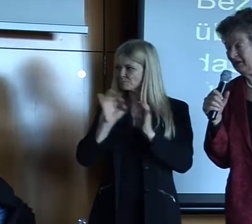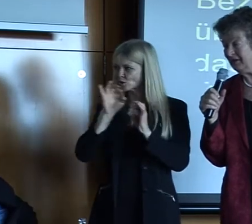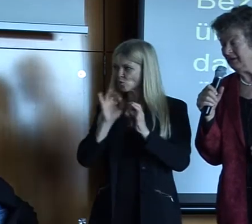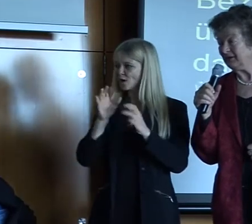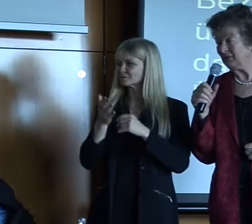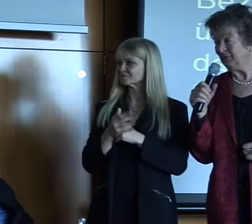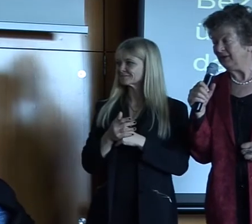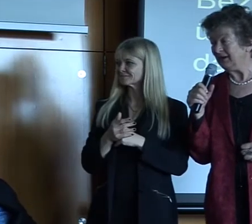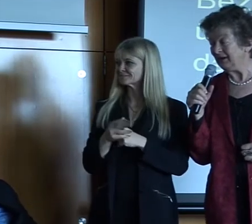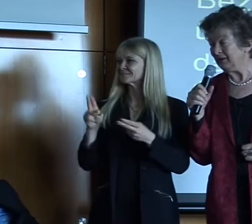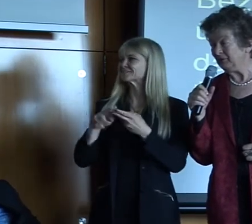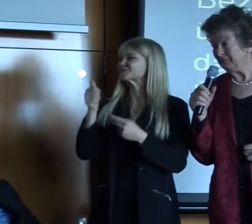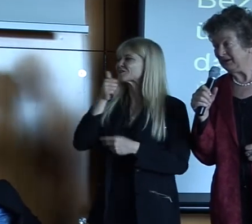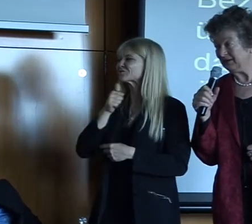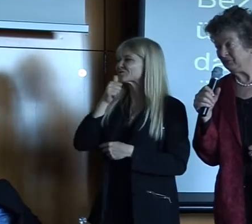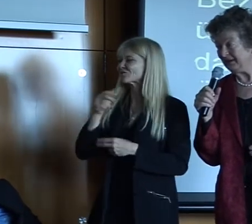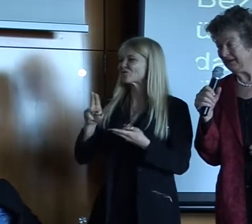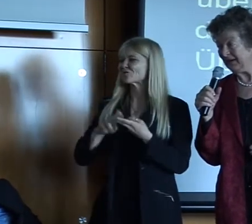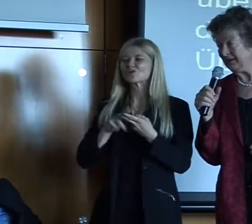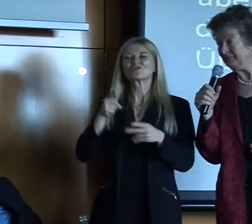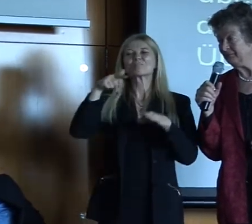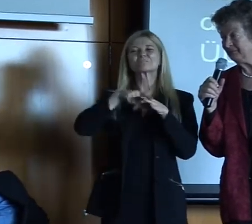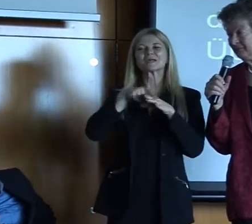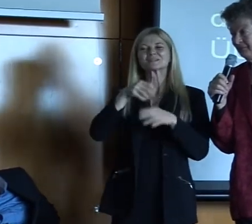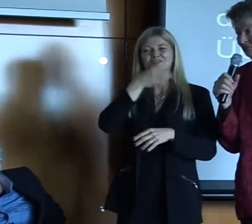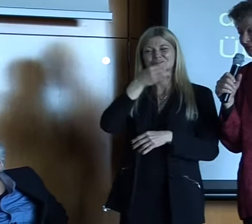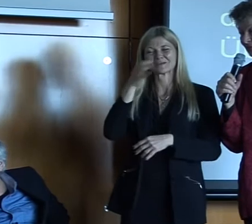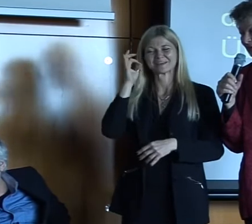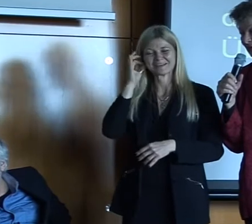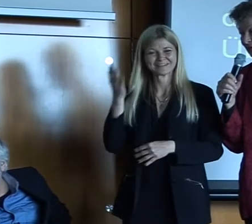Nationalratsabgeordnete der Grünen und Behindertensprecherin.